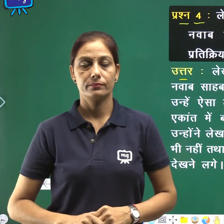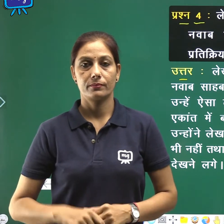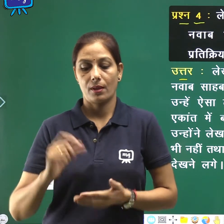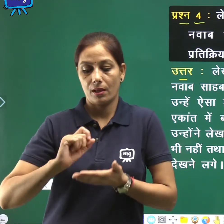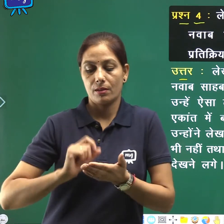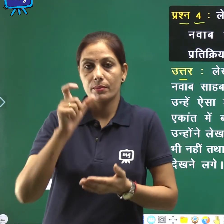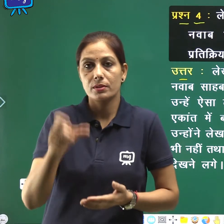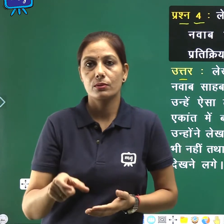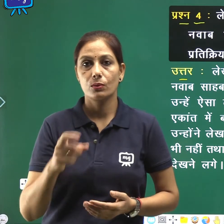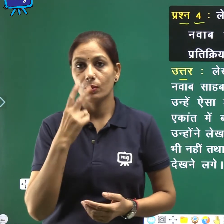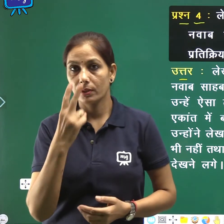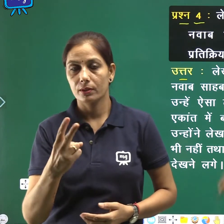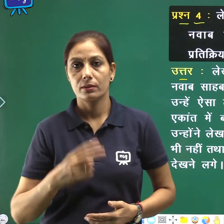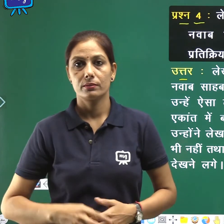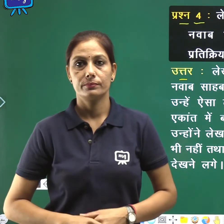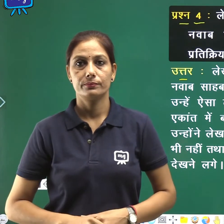लेखक को देखकर